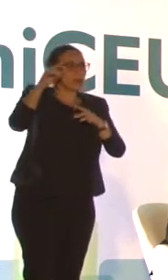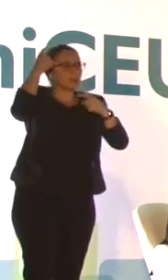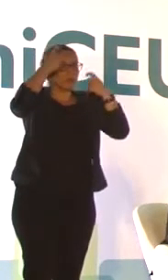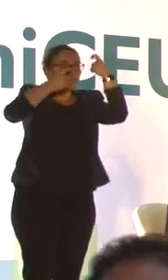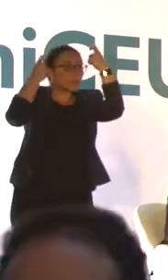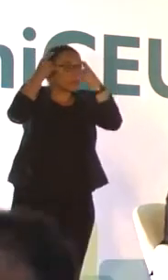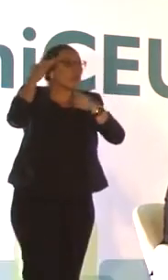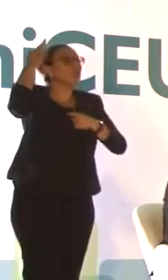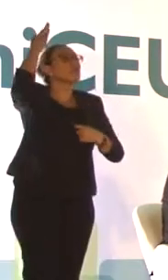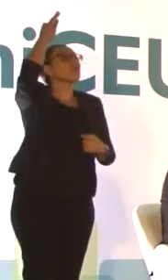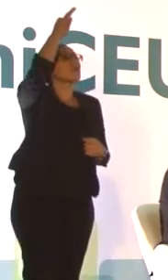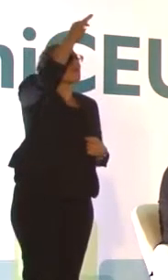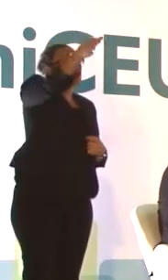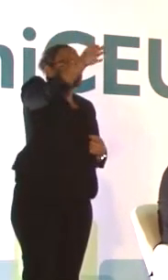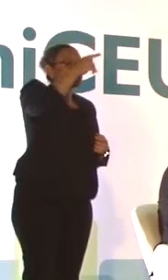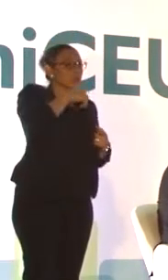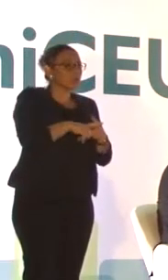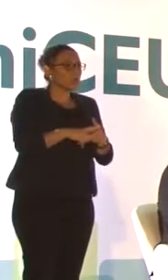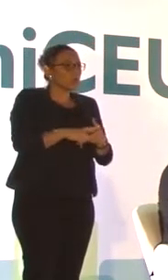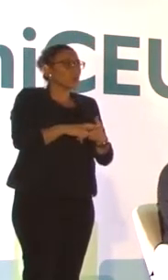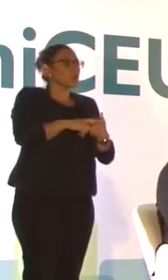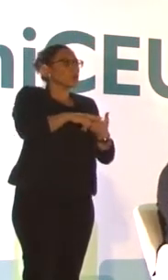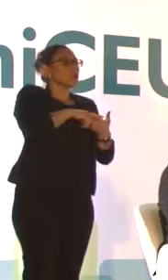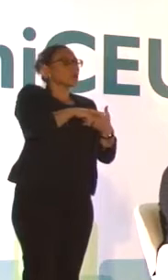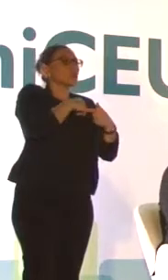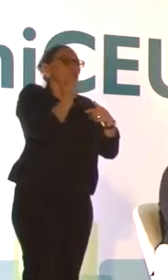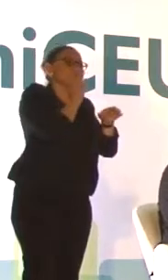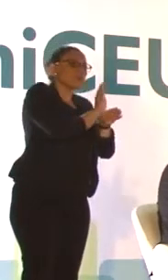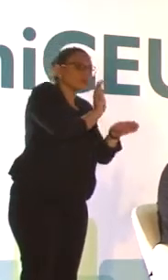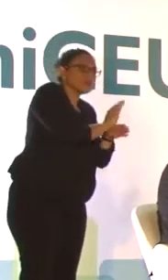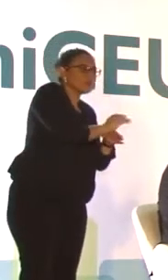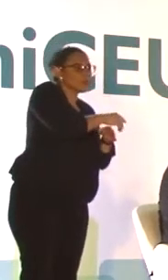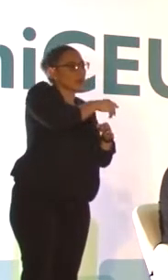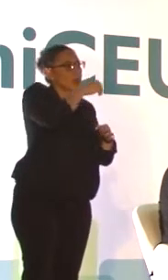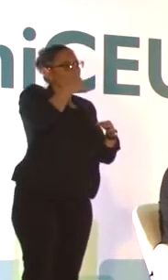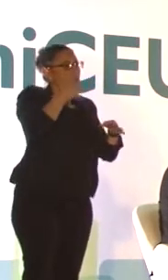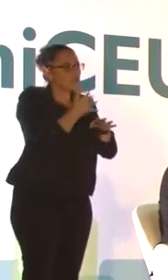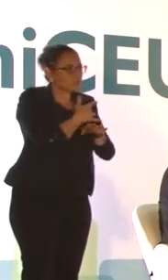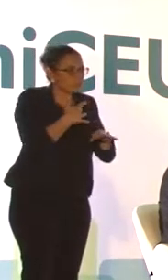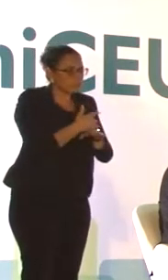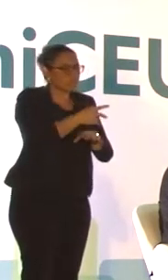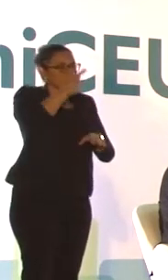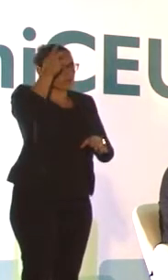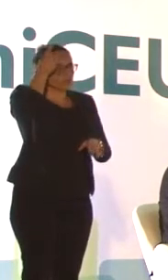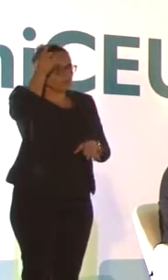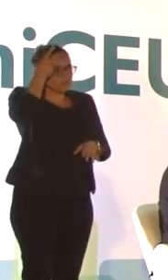da cidade, com sustentabilidade. E este exemplo